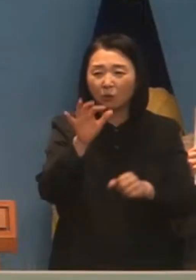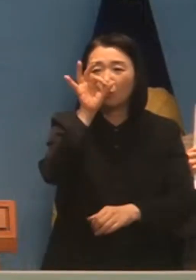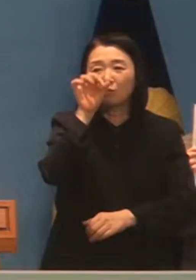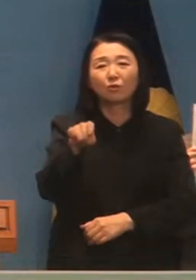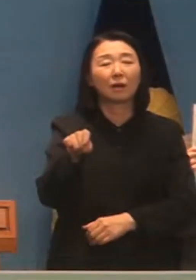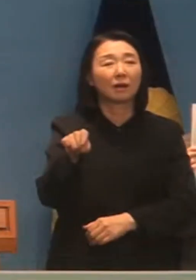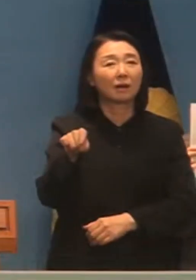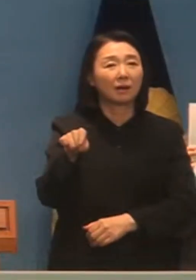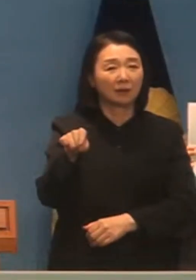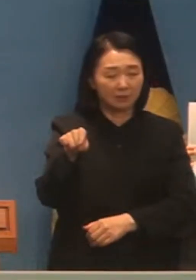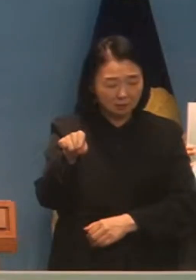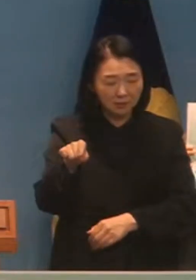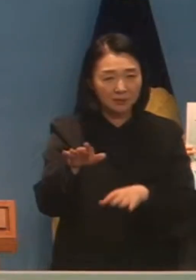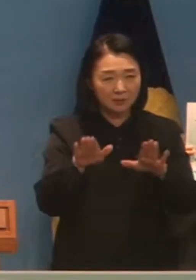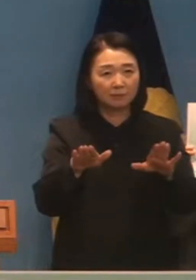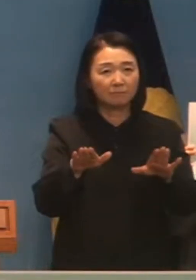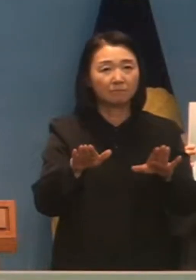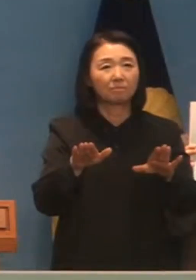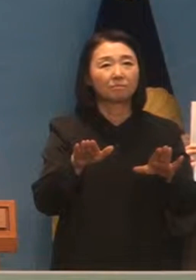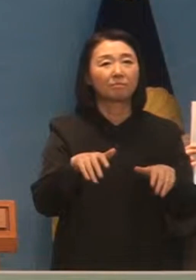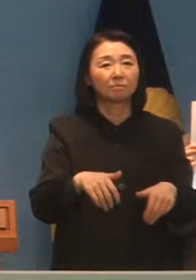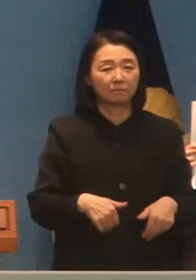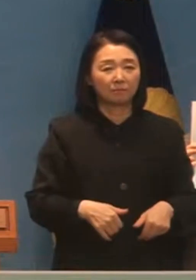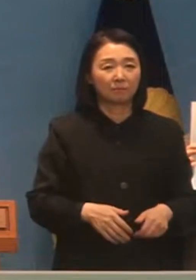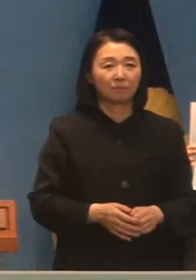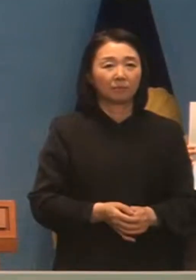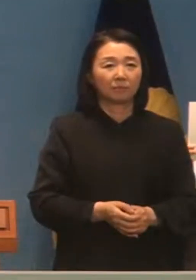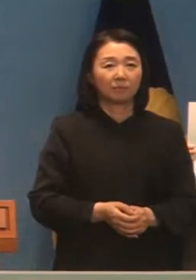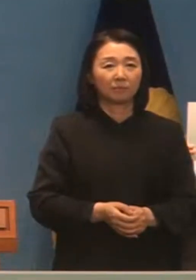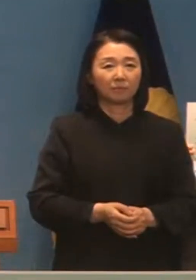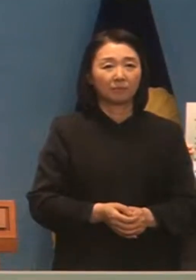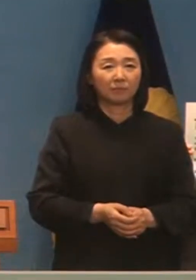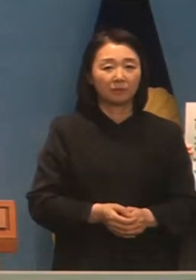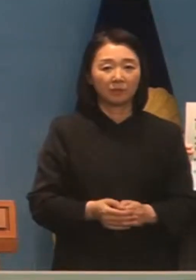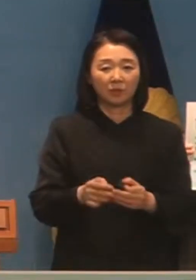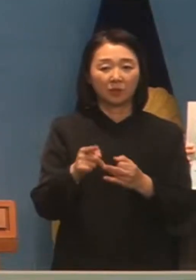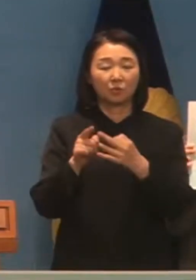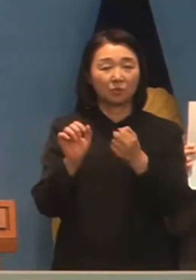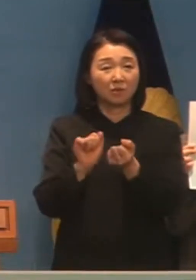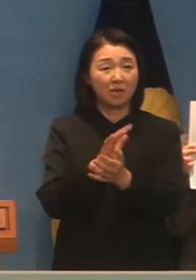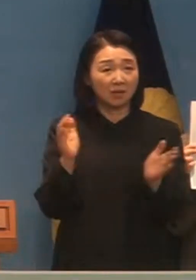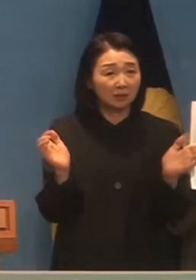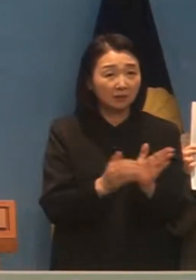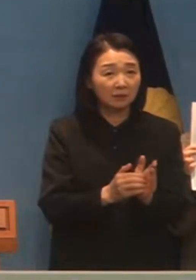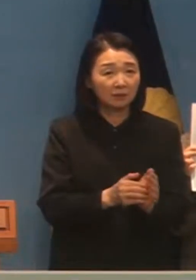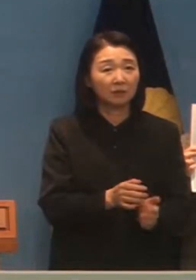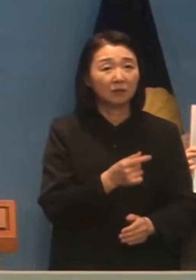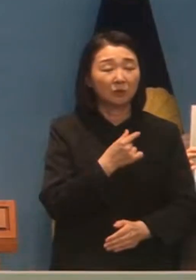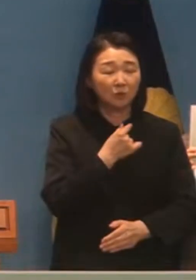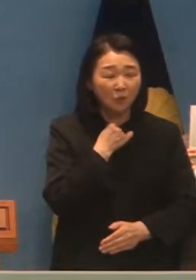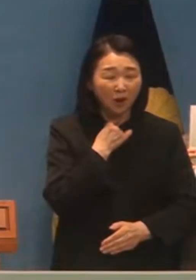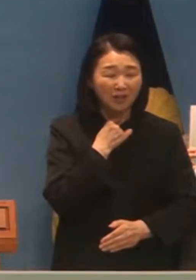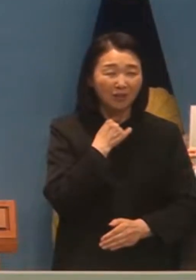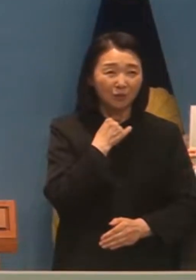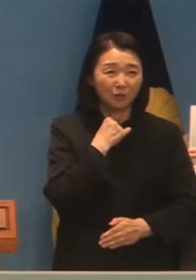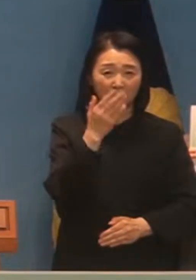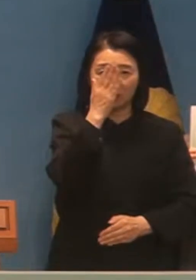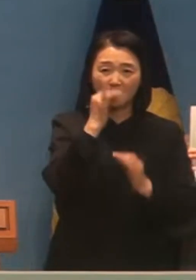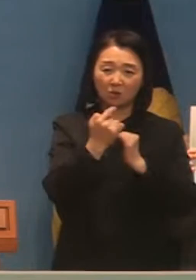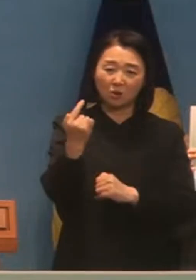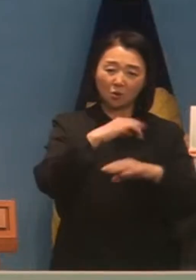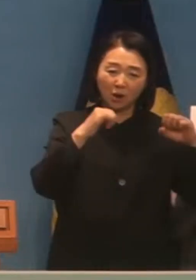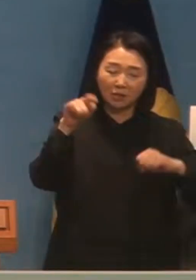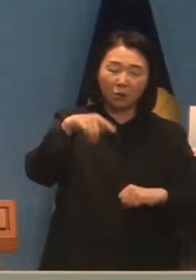사회의 토양이 지금 여기에 필요합니다. 윤석열의 내란을 끝내기 위해 응원봉을 들었던 청년